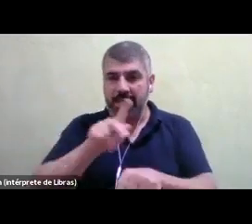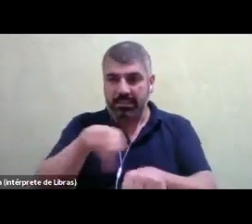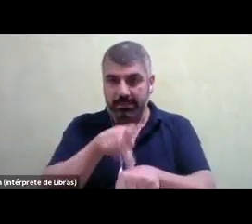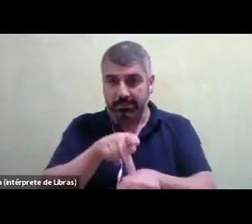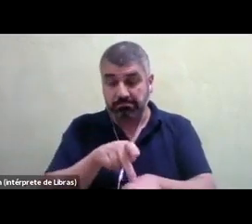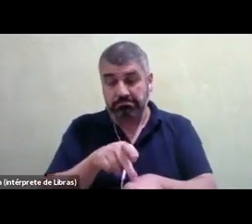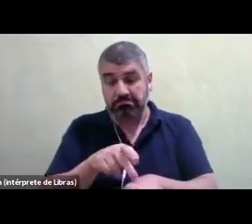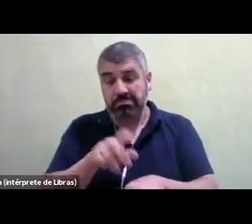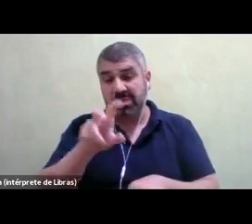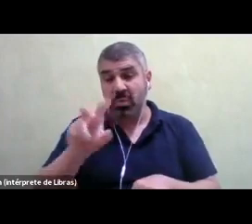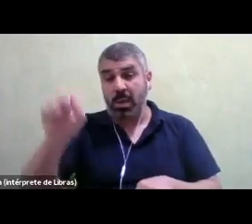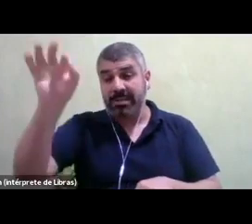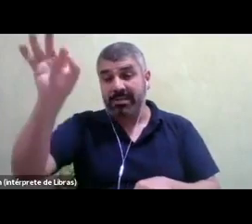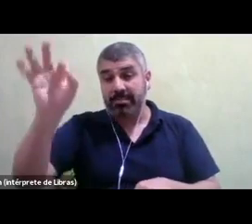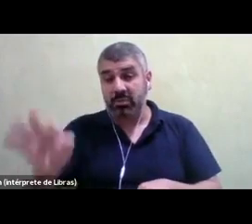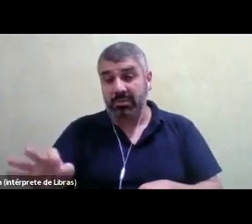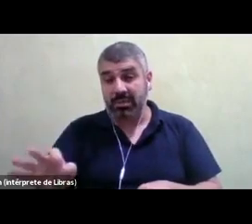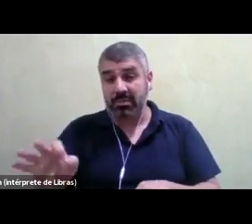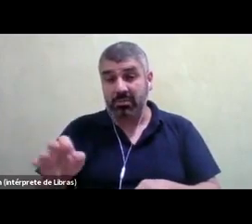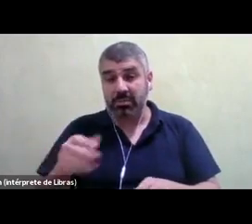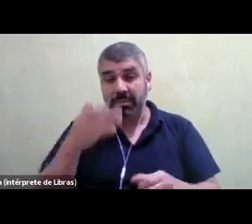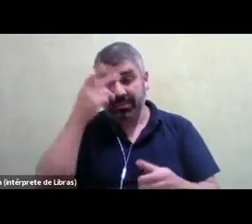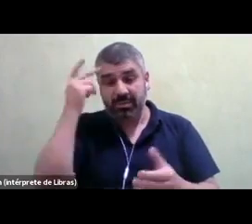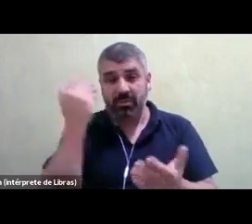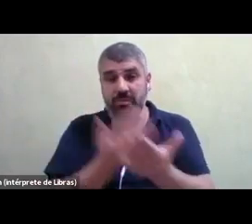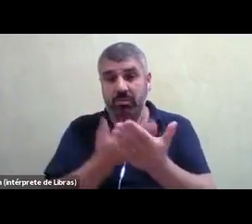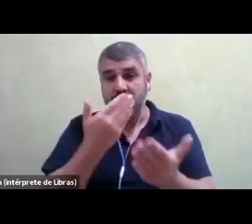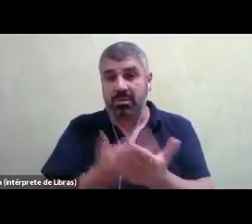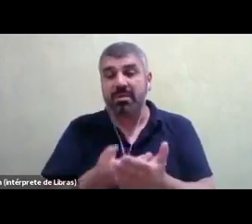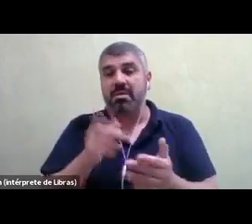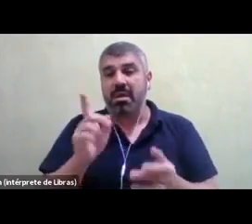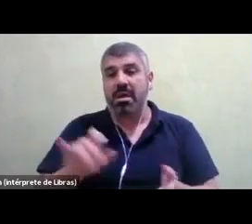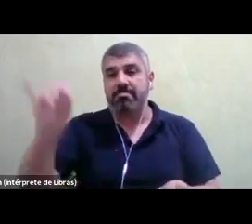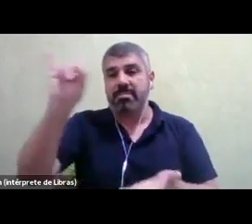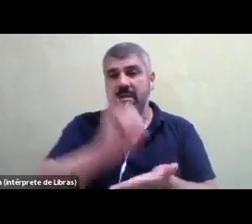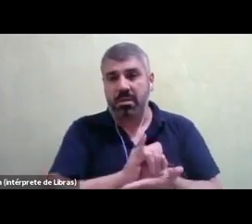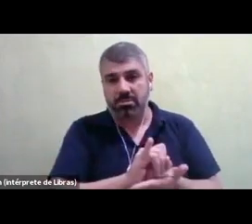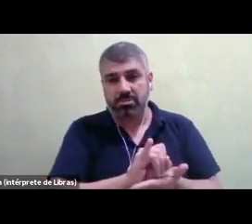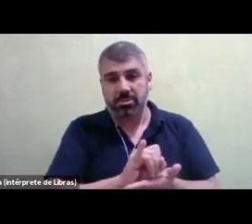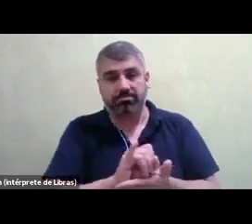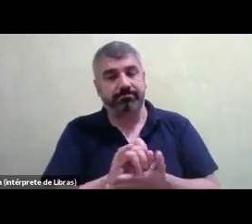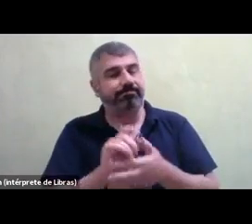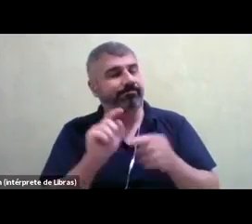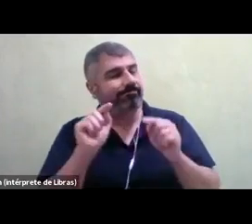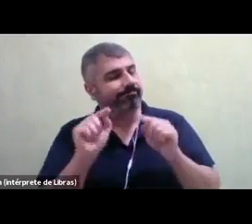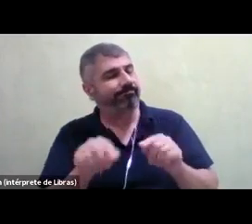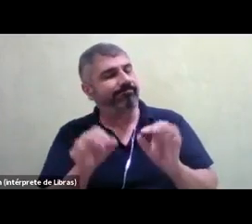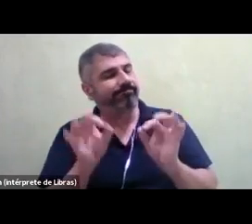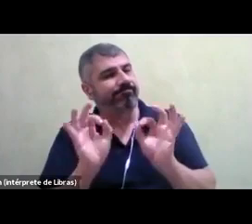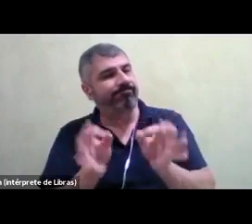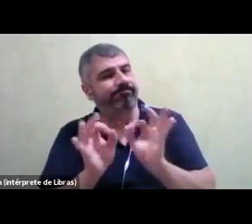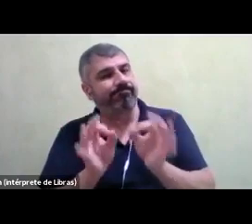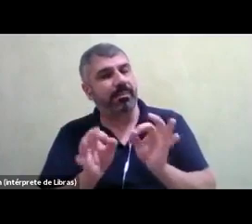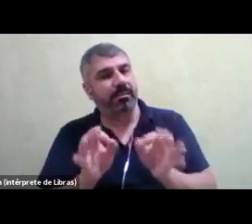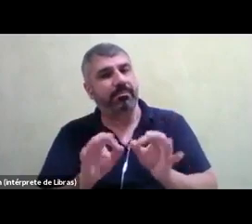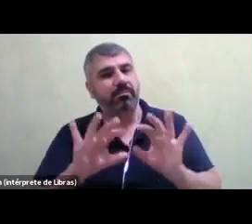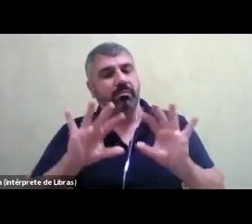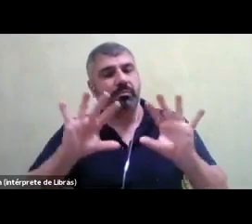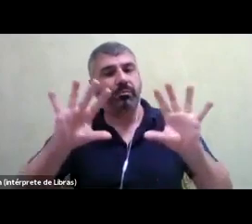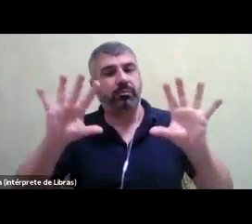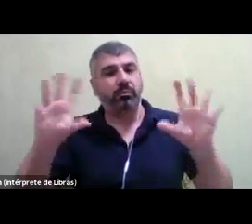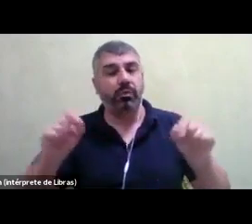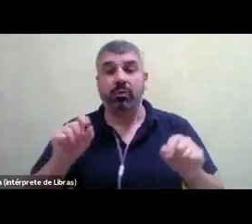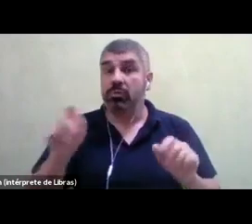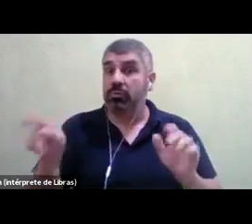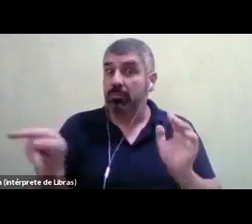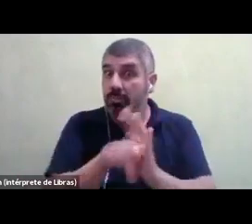50% dos nossos estudantes são imigrantes, né? E essa é uma realidade que não é só do